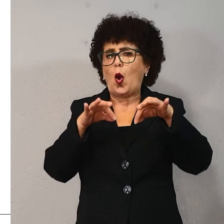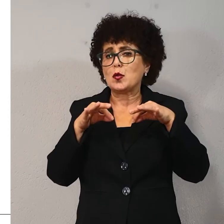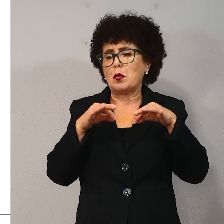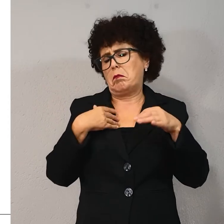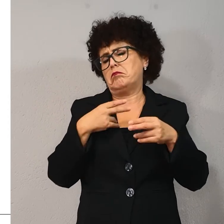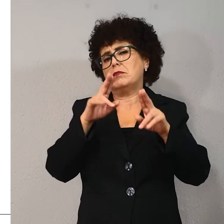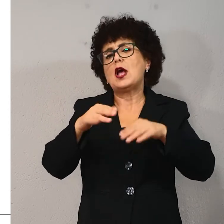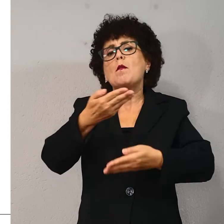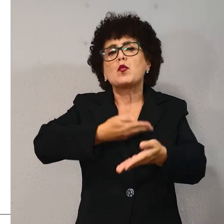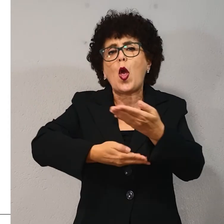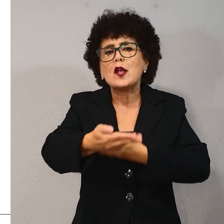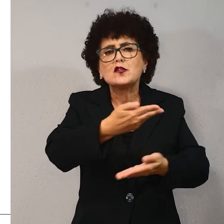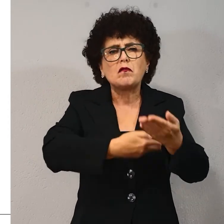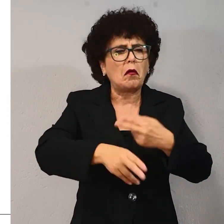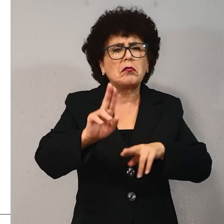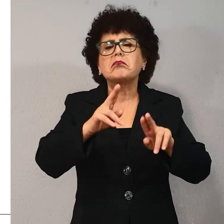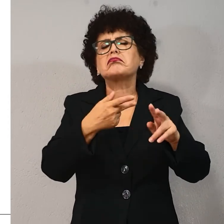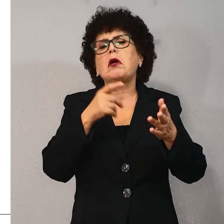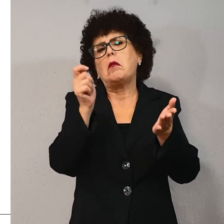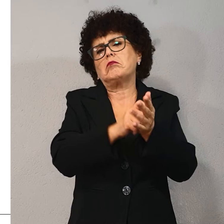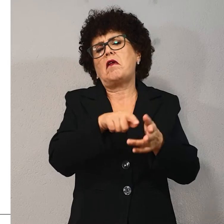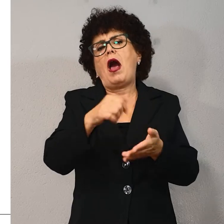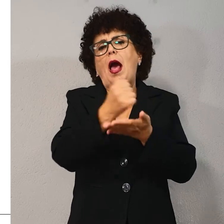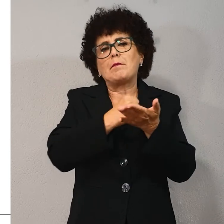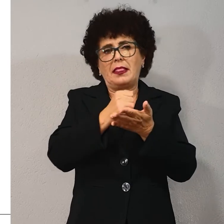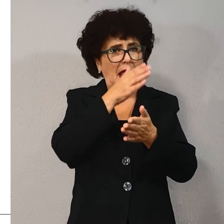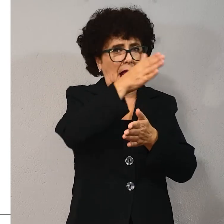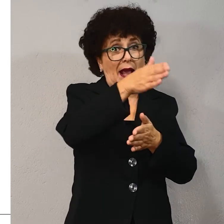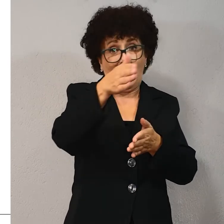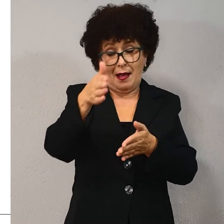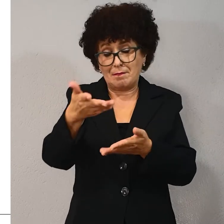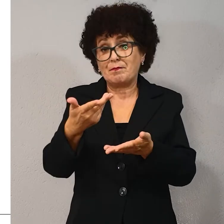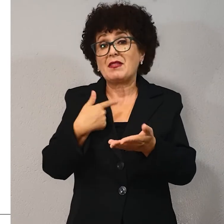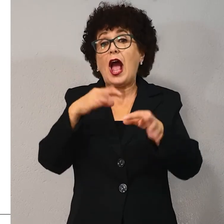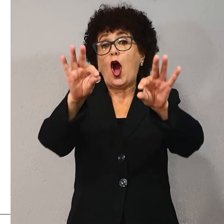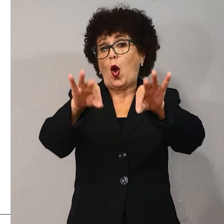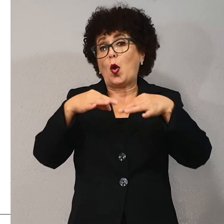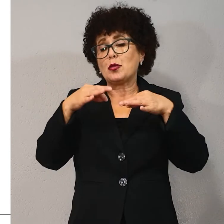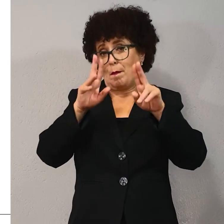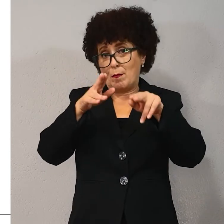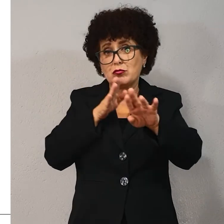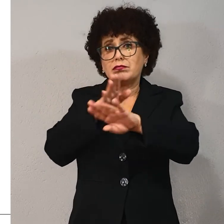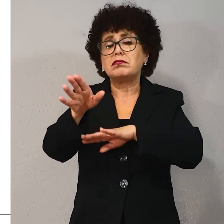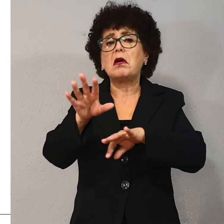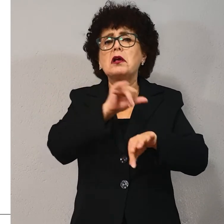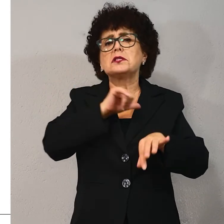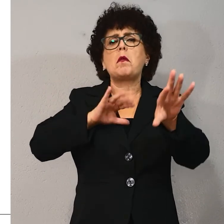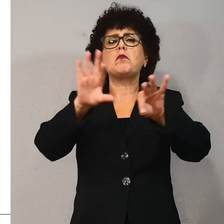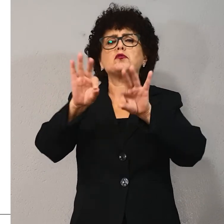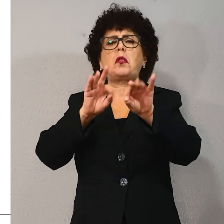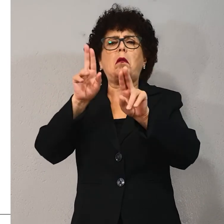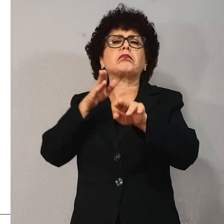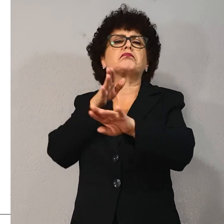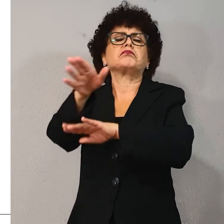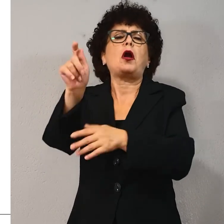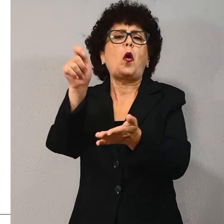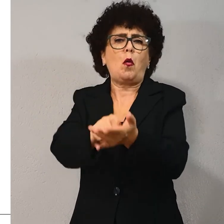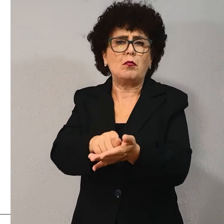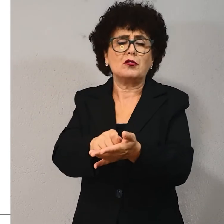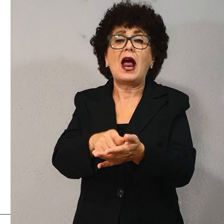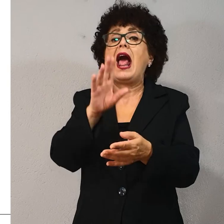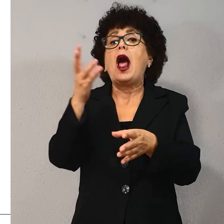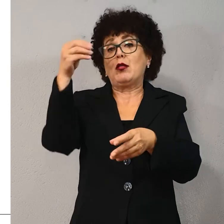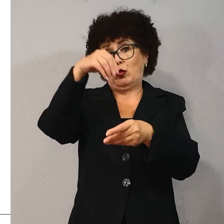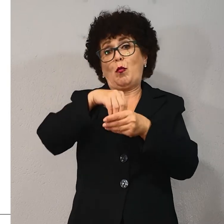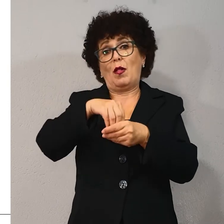се производи кои може да се набават кај нас во аптеките. Кондомите се достапни и во маркетите. Дополнително,